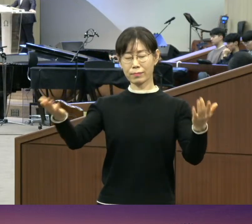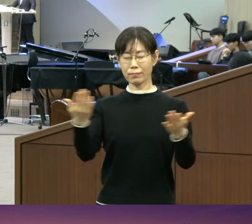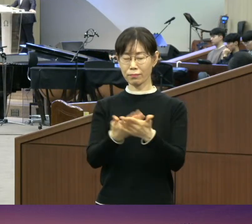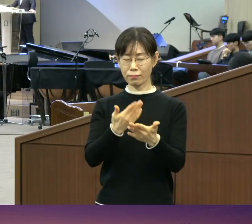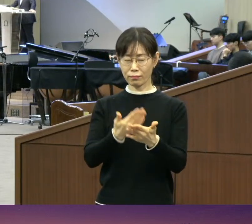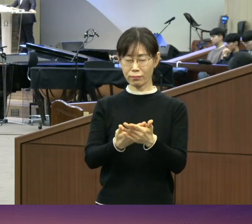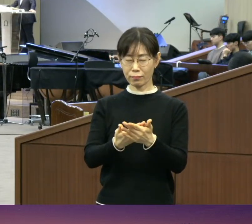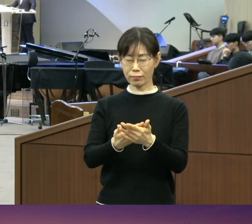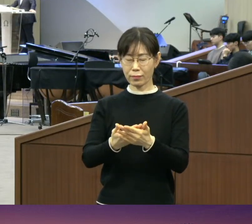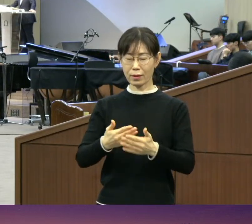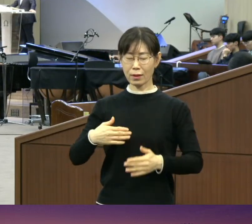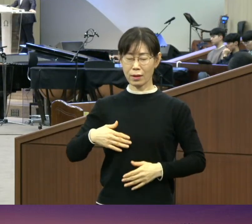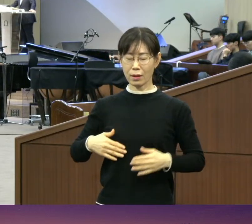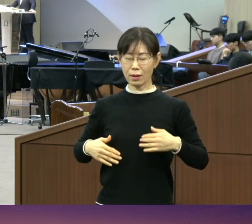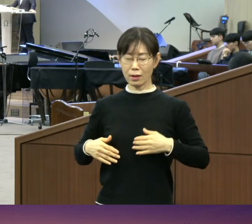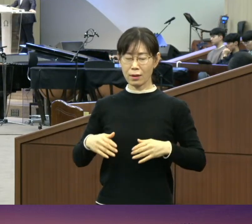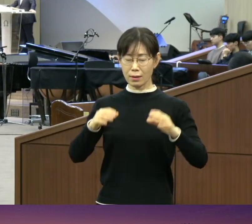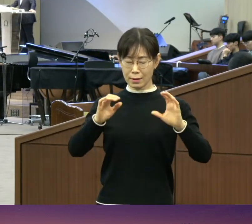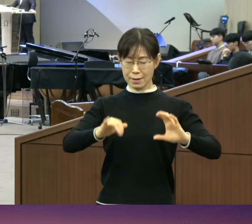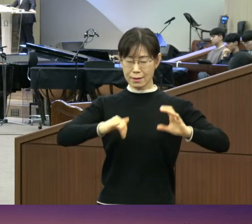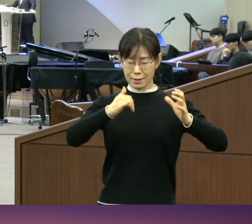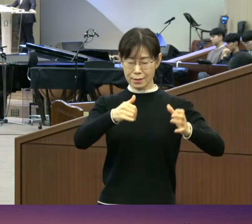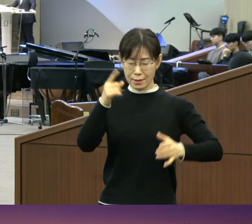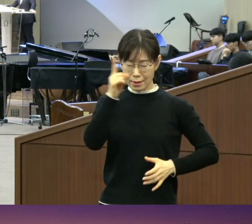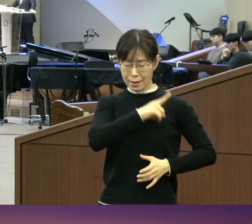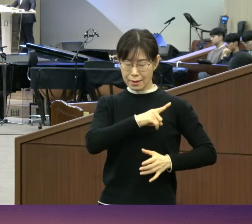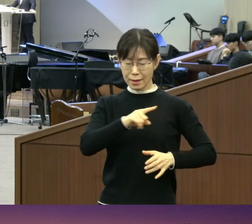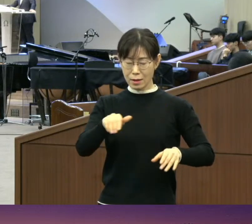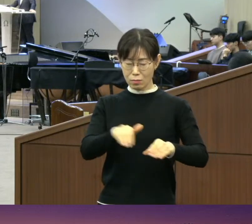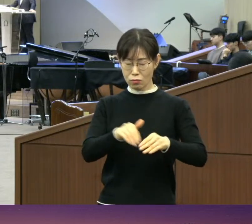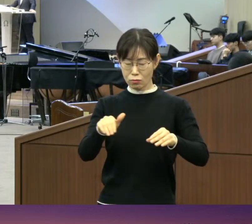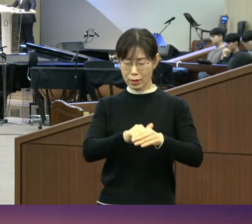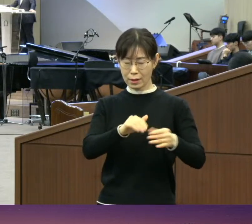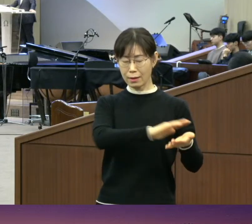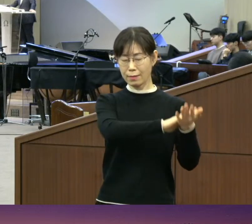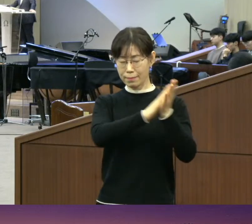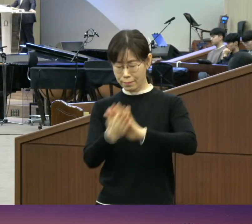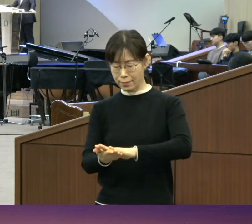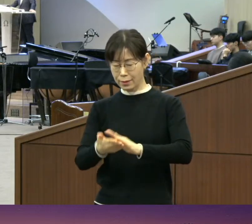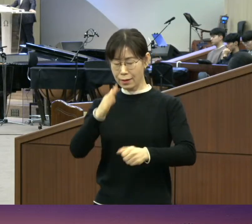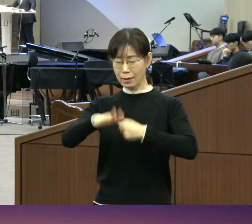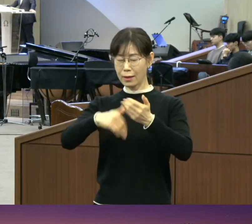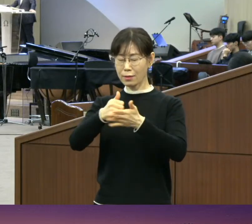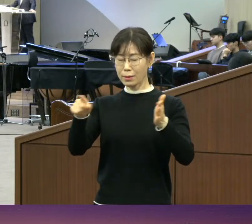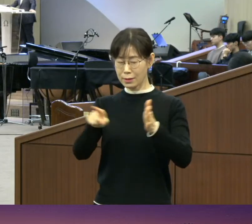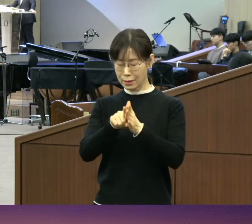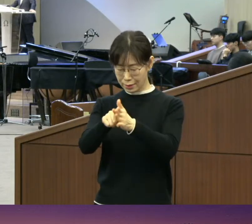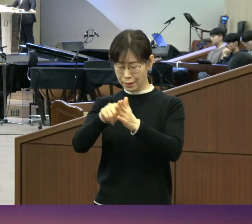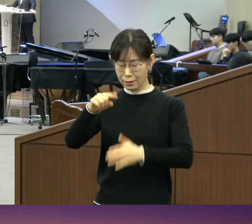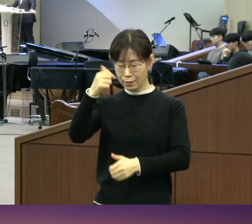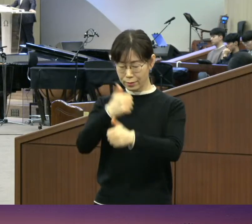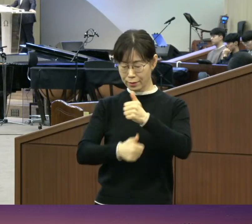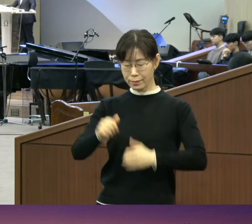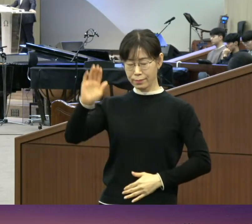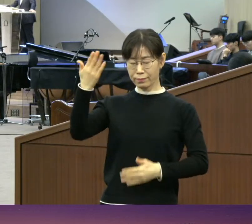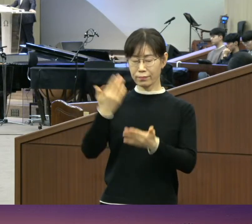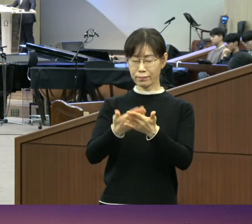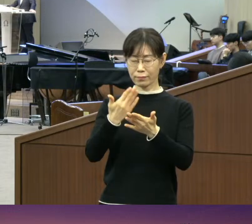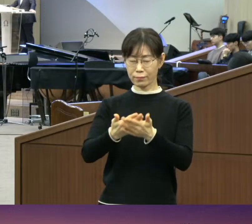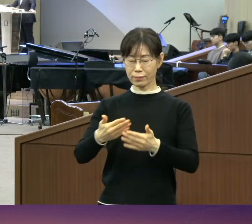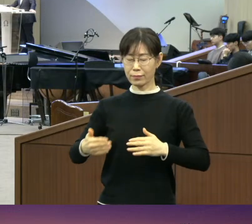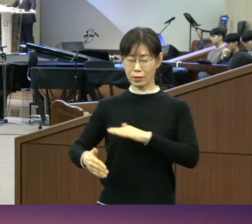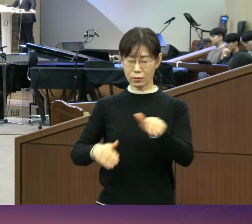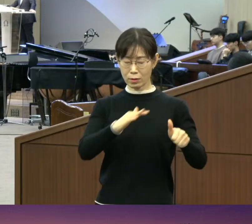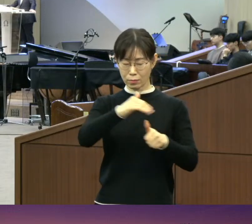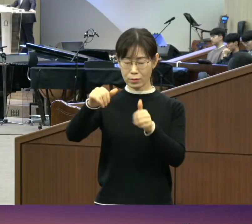주시옵시고 우리를 둘러싼 이 악한 문화를 바꾸어 놓는 하나님의 신실한 종들이 되게 하여 주시옵시고 하나님 우리를 부르실